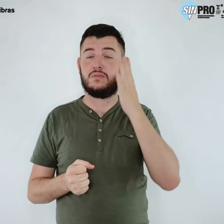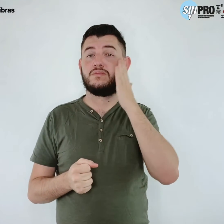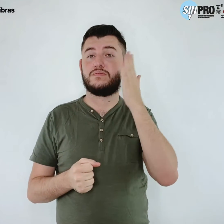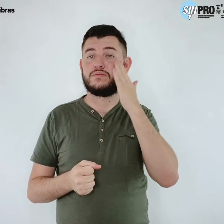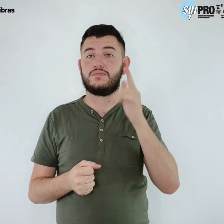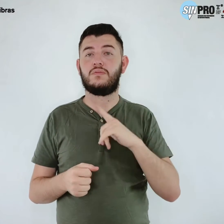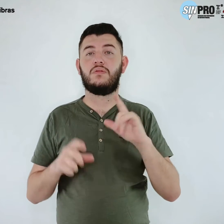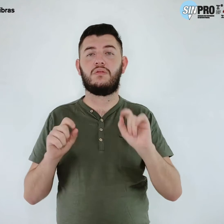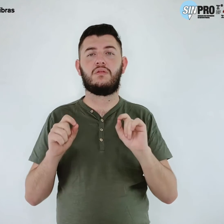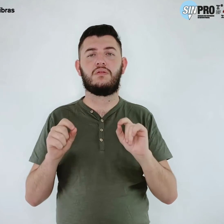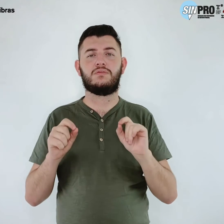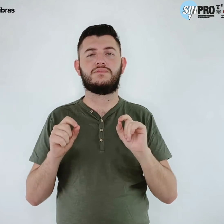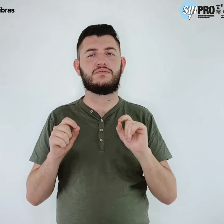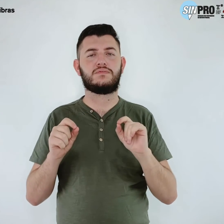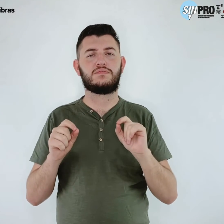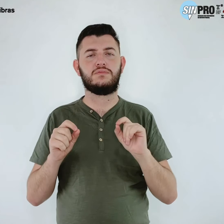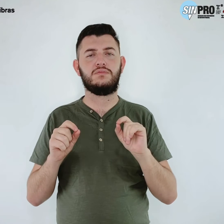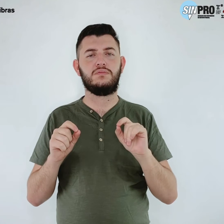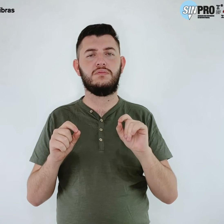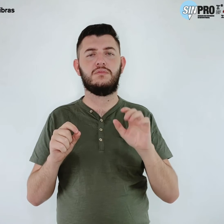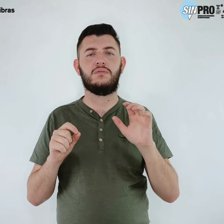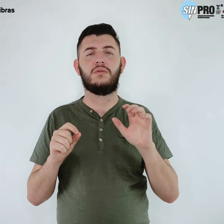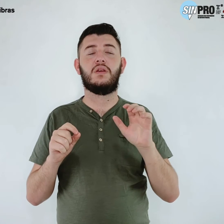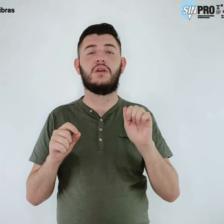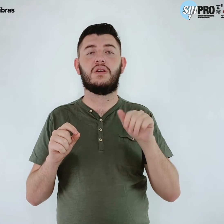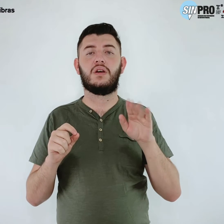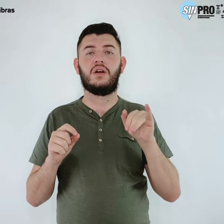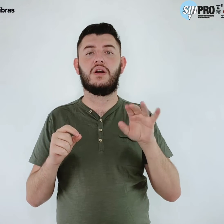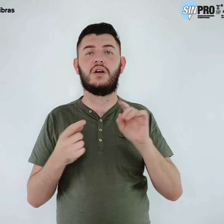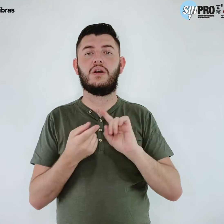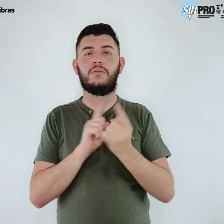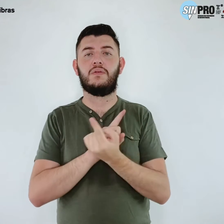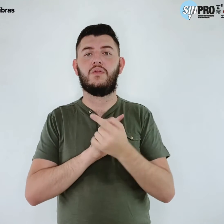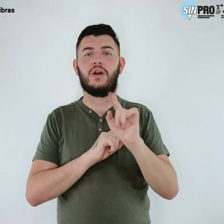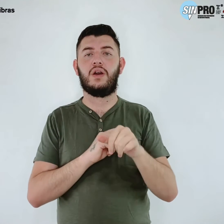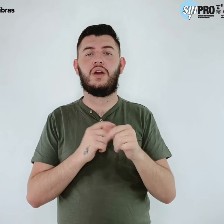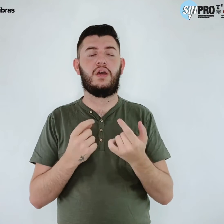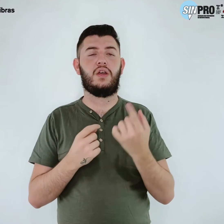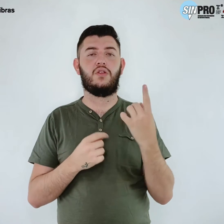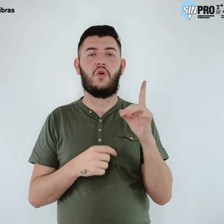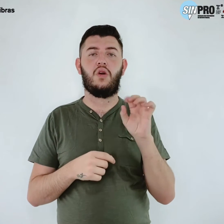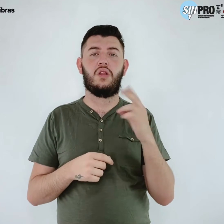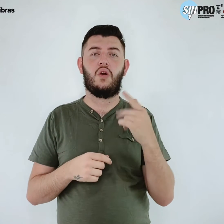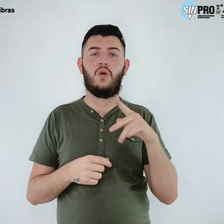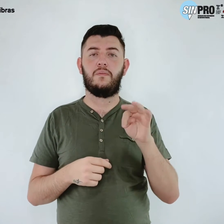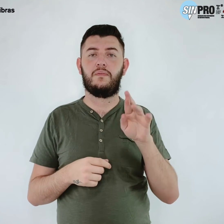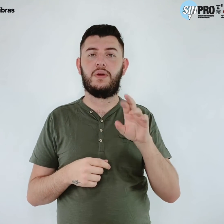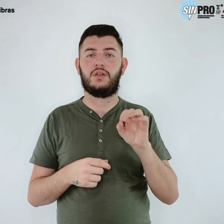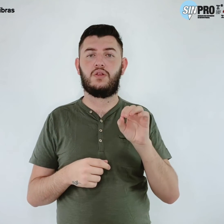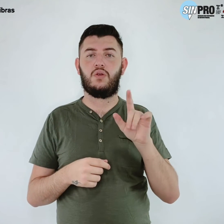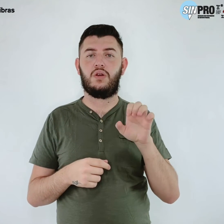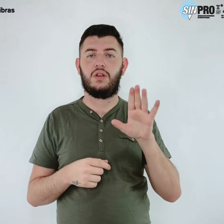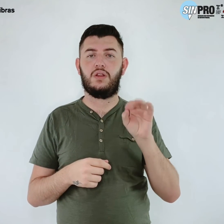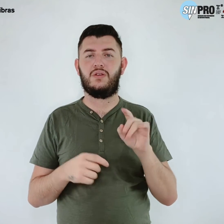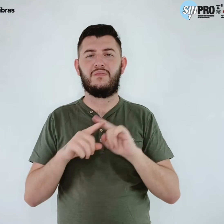entanto, sabe-se que ocorre alguma baixa que seja do câmbio, do dólar ou do petróleo. O preço